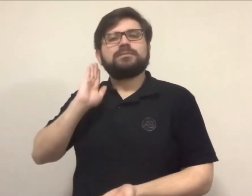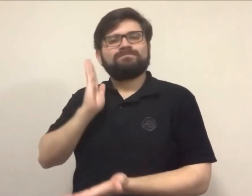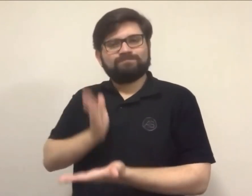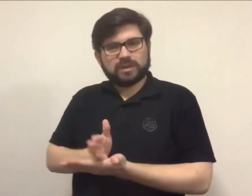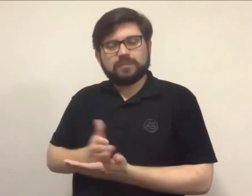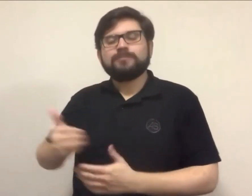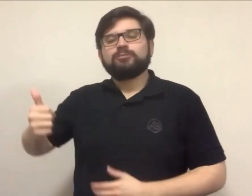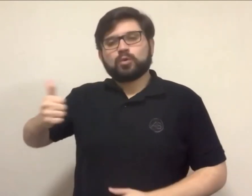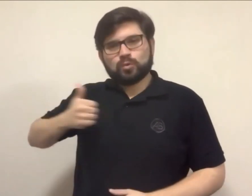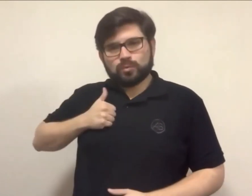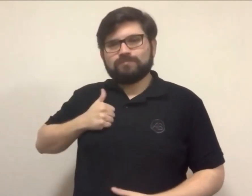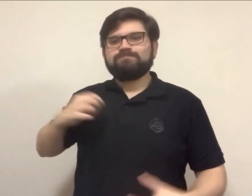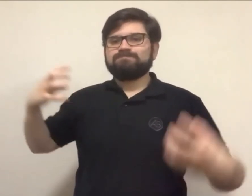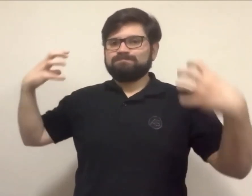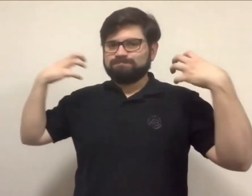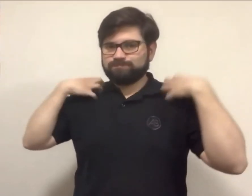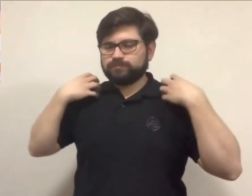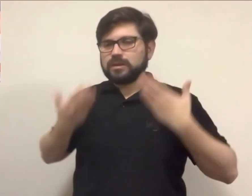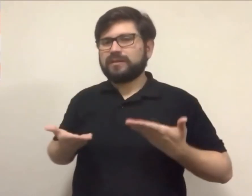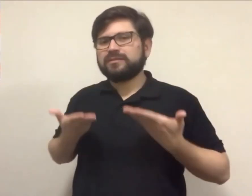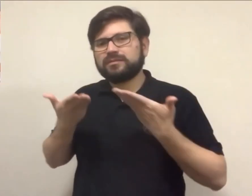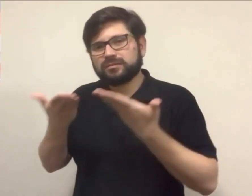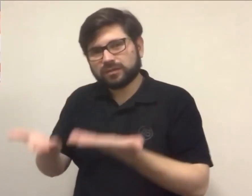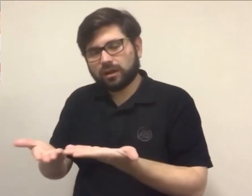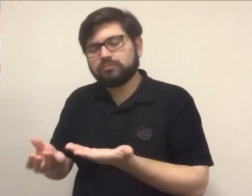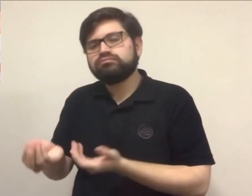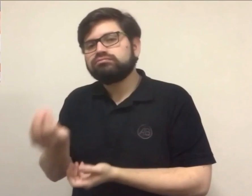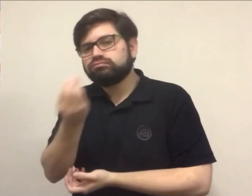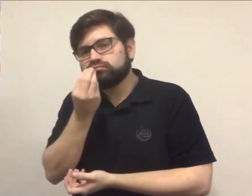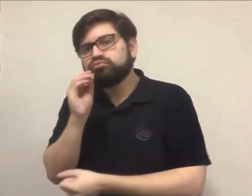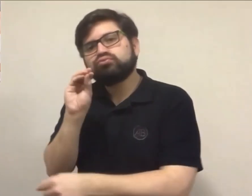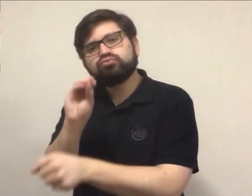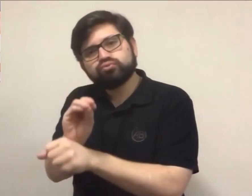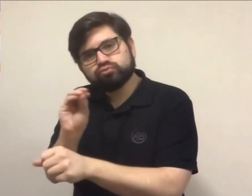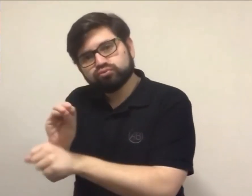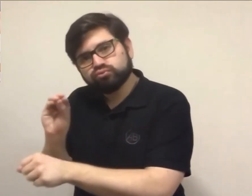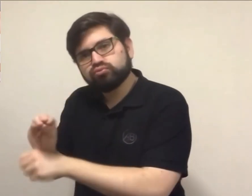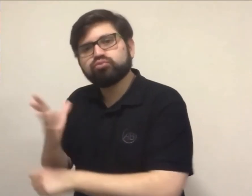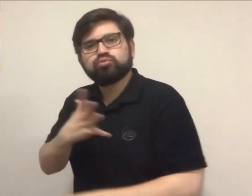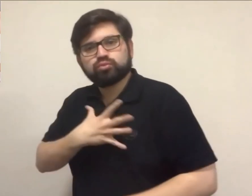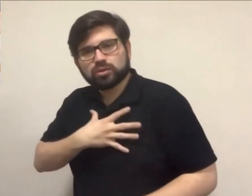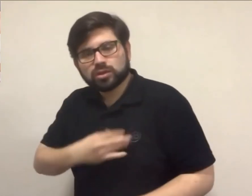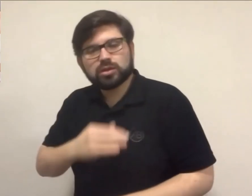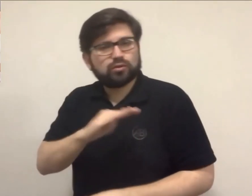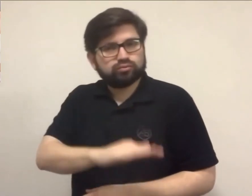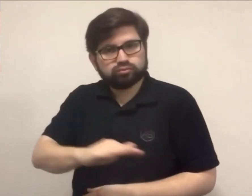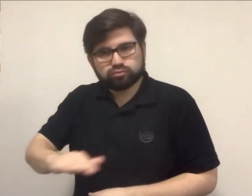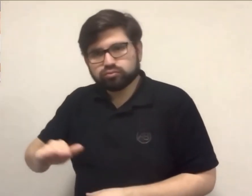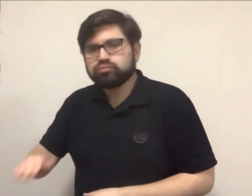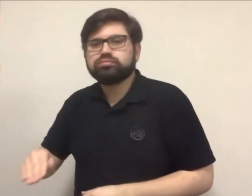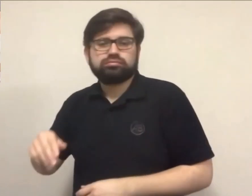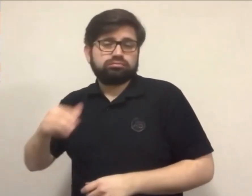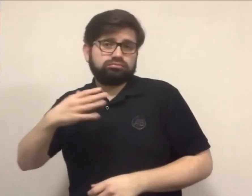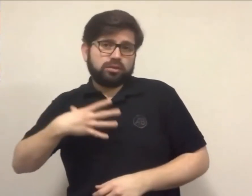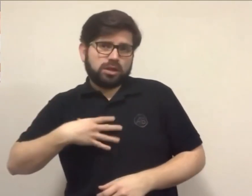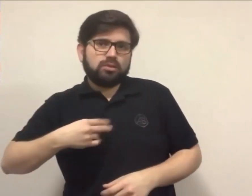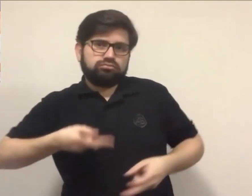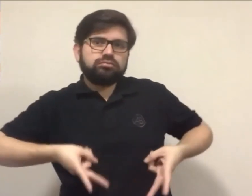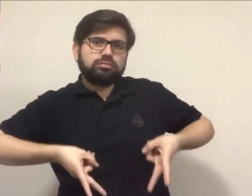Este derecho habla de que es un deber de los padres el cubrir las necesidades de